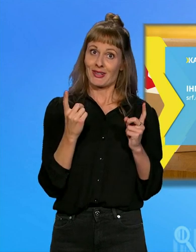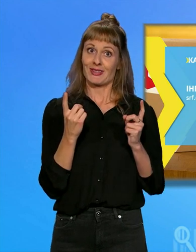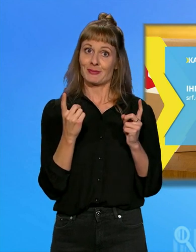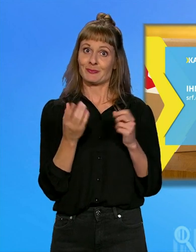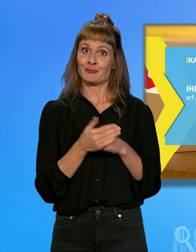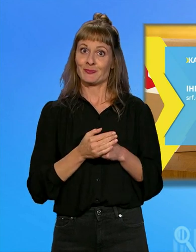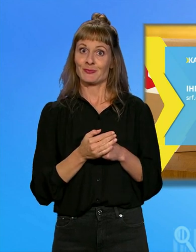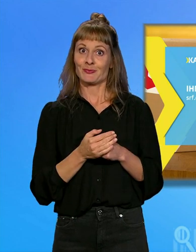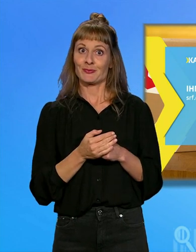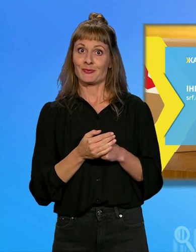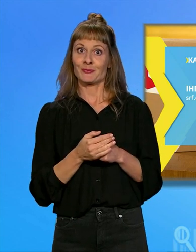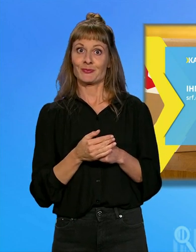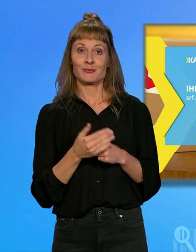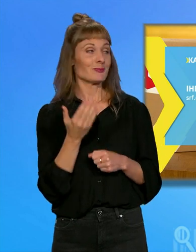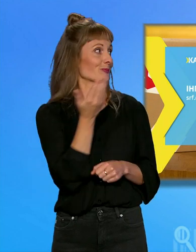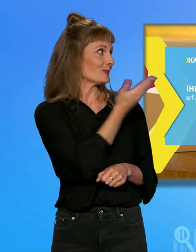Meinung»